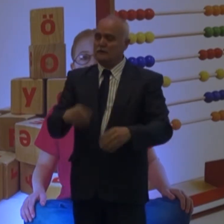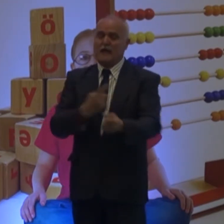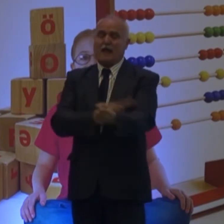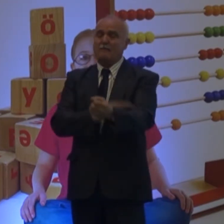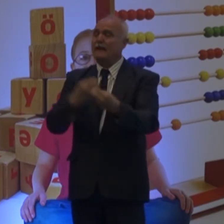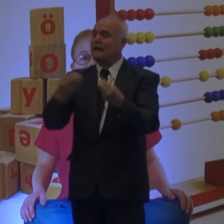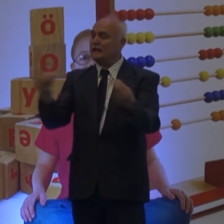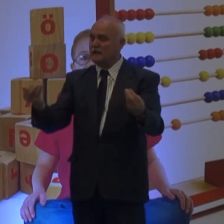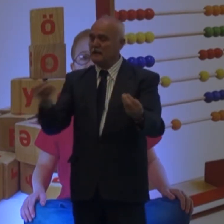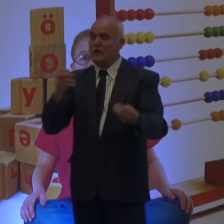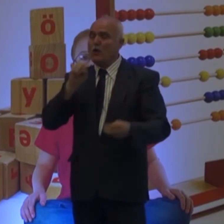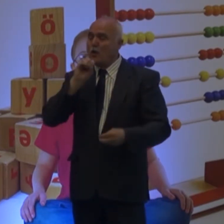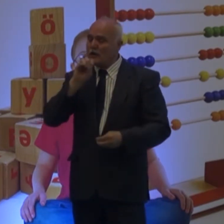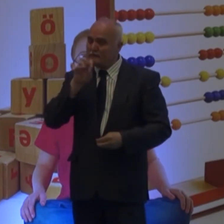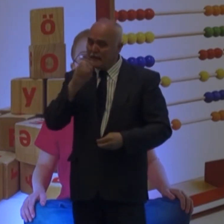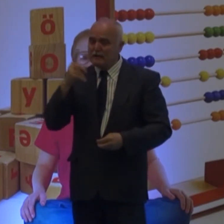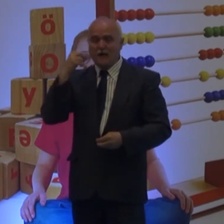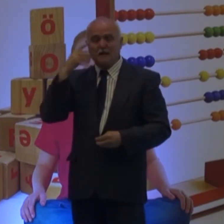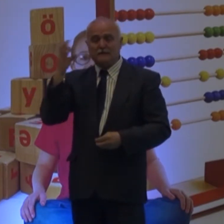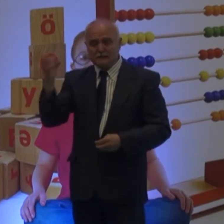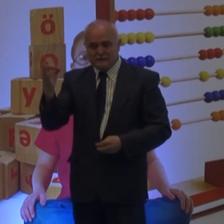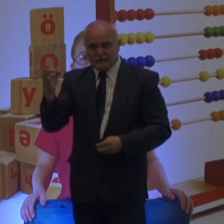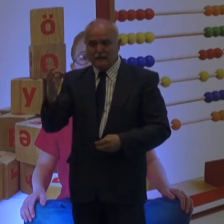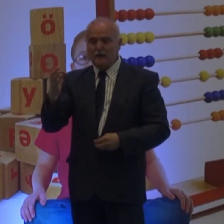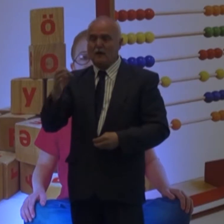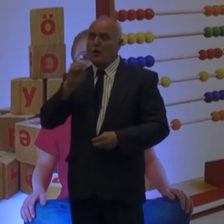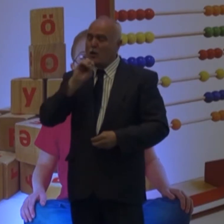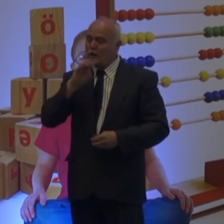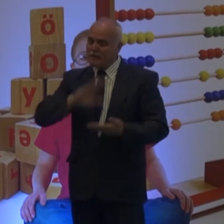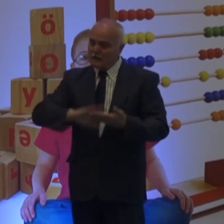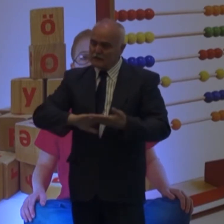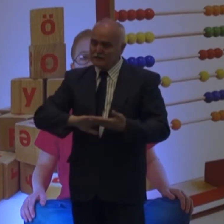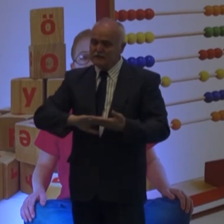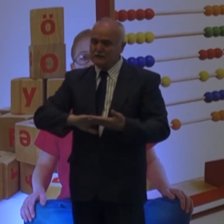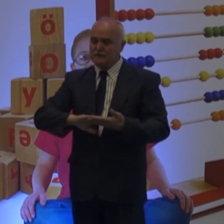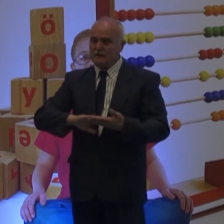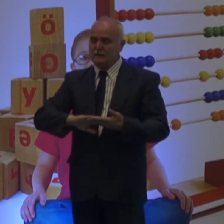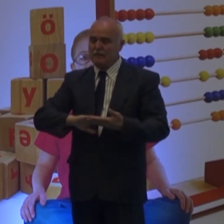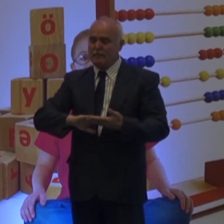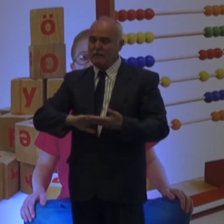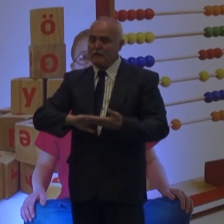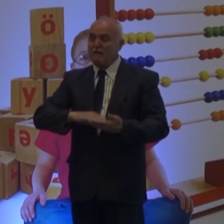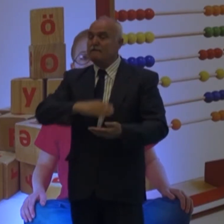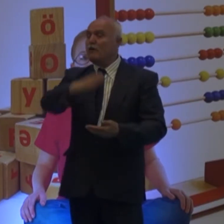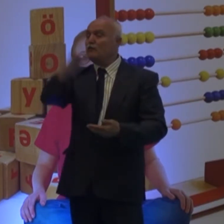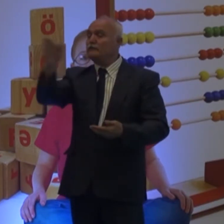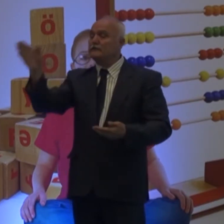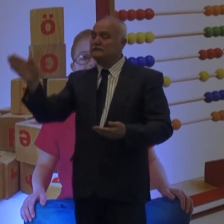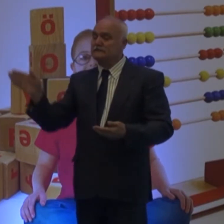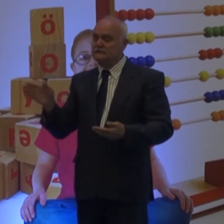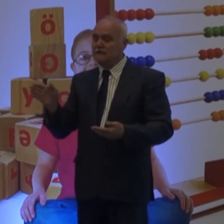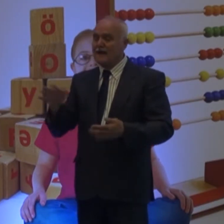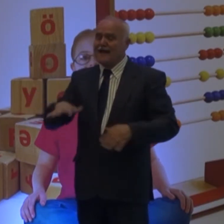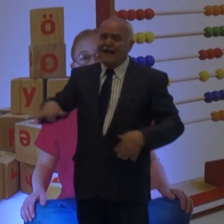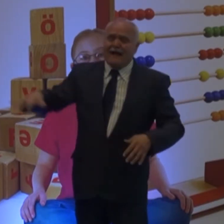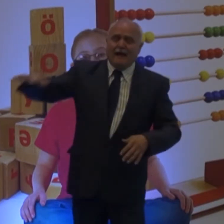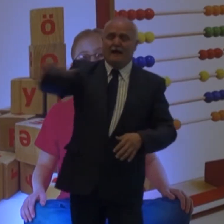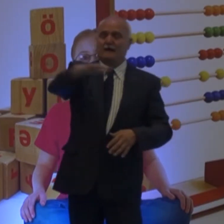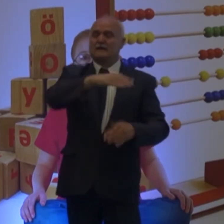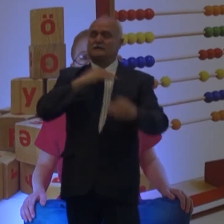geçen hocalarımıza, akademisyenlerimize, öğretmen arkadaşlarımıza ve onların dışında